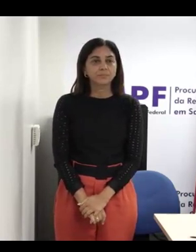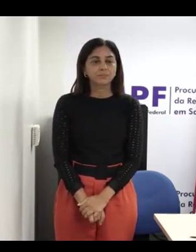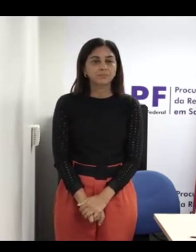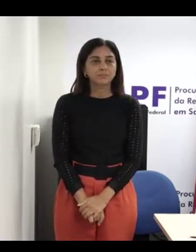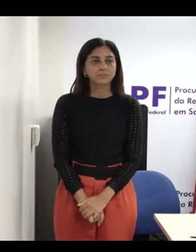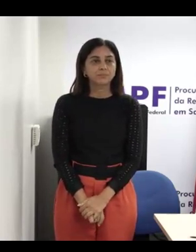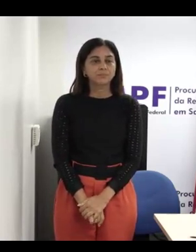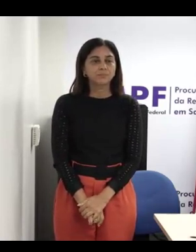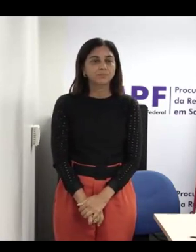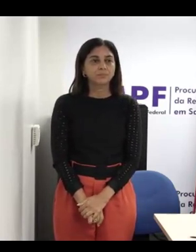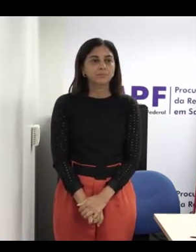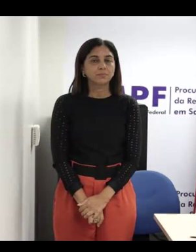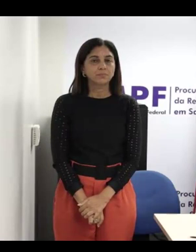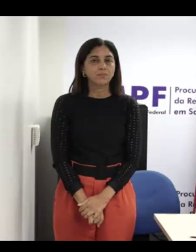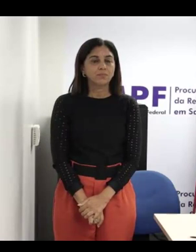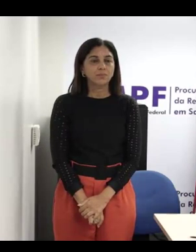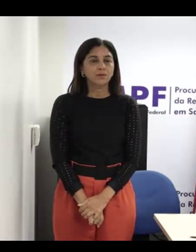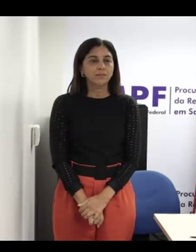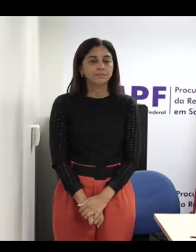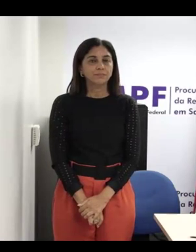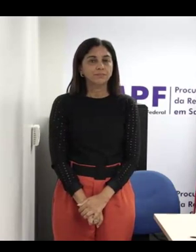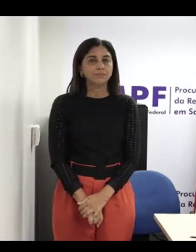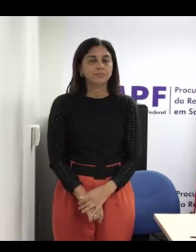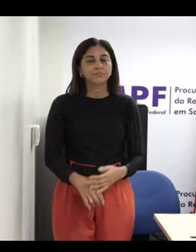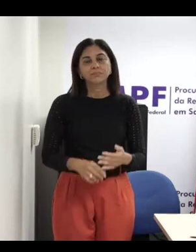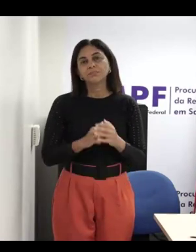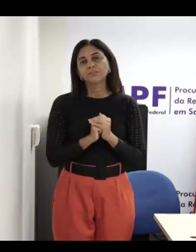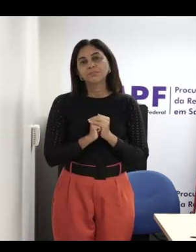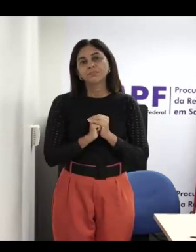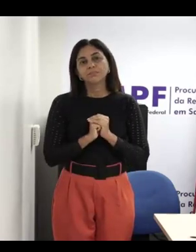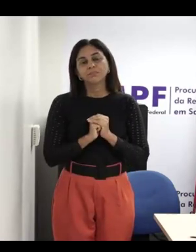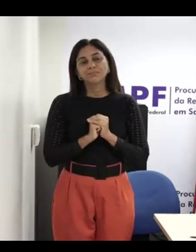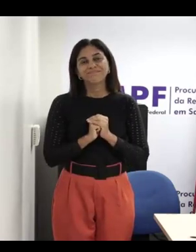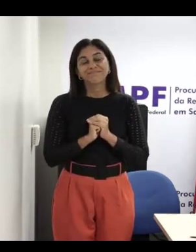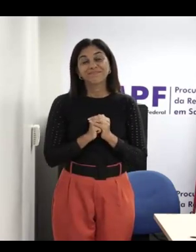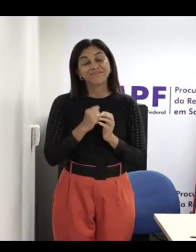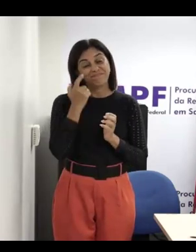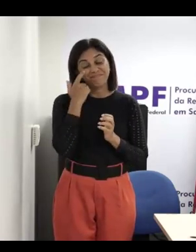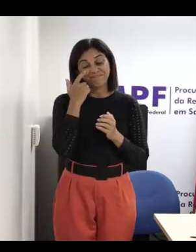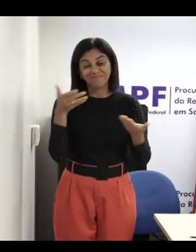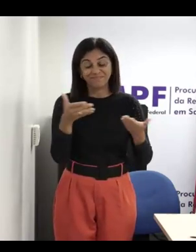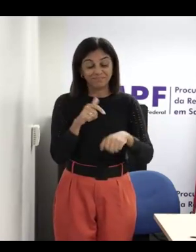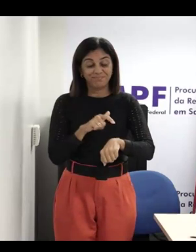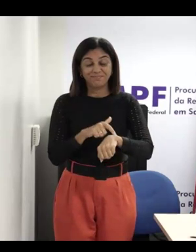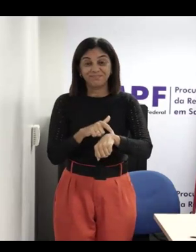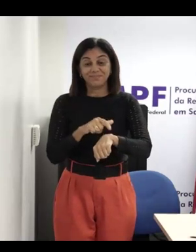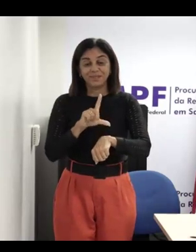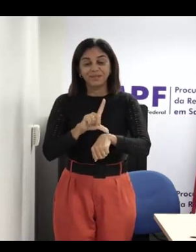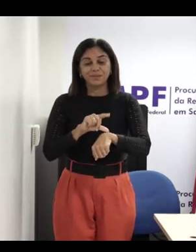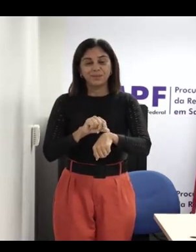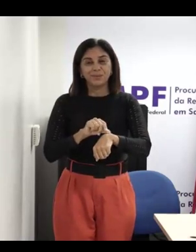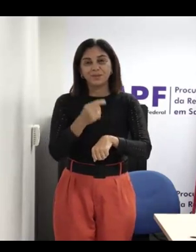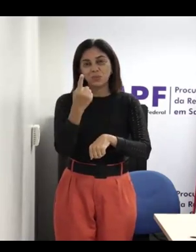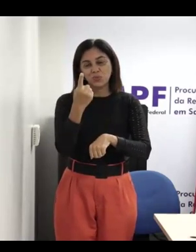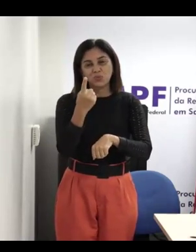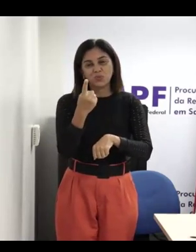bem apertadinho eu gostaria de combinar considerando que são 1 hora da tarde já que em vez do retorno ser às